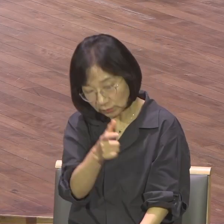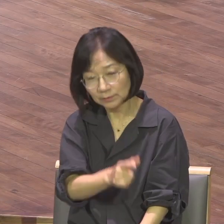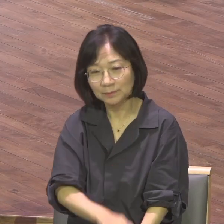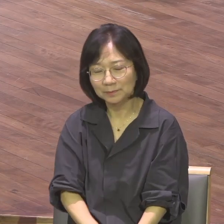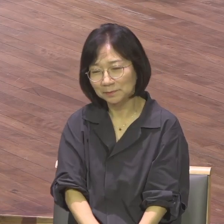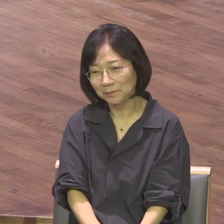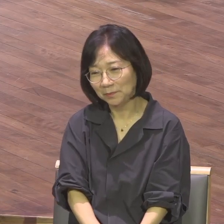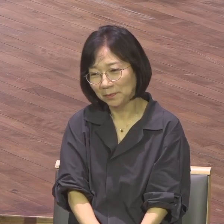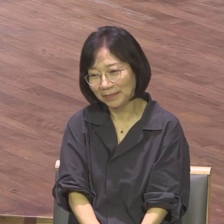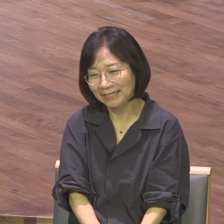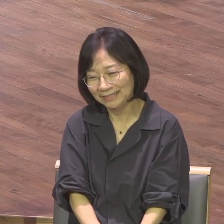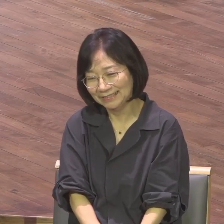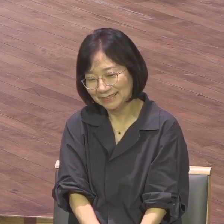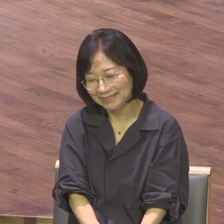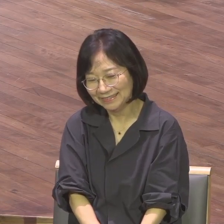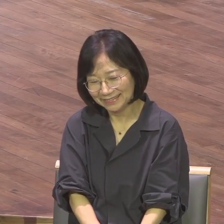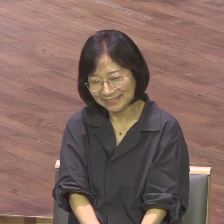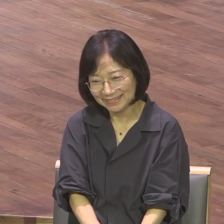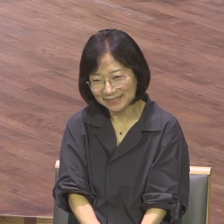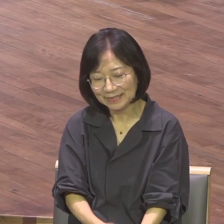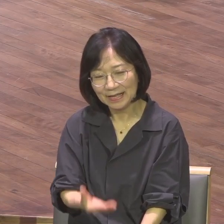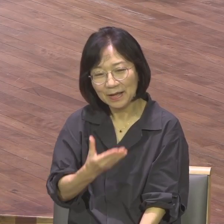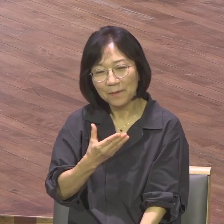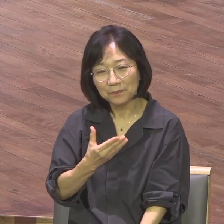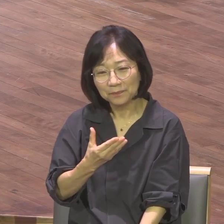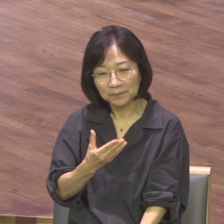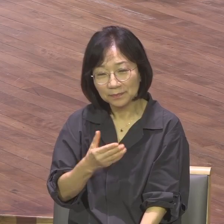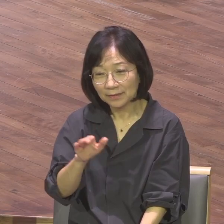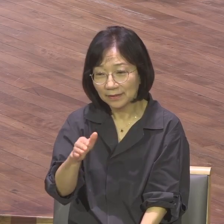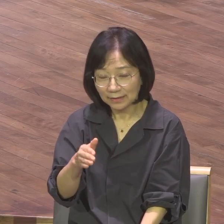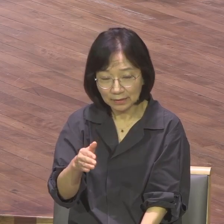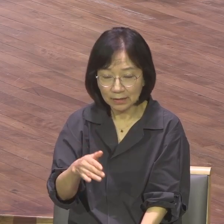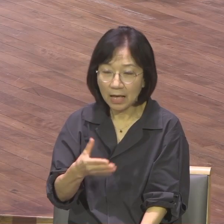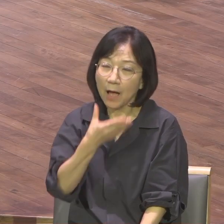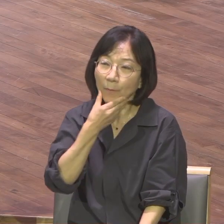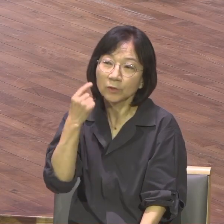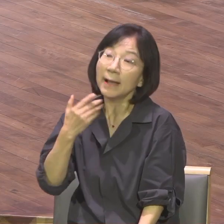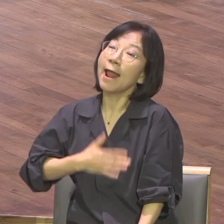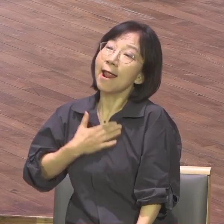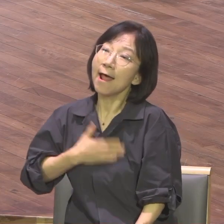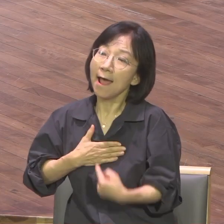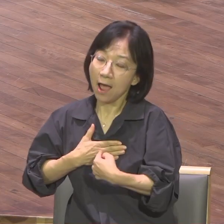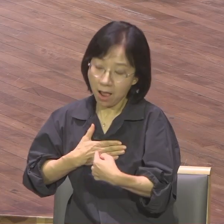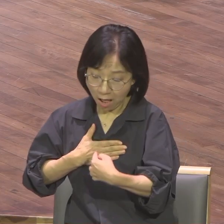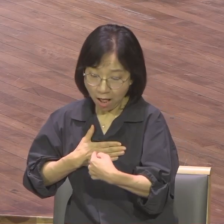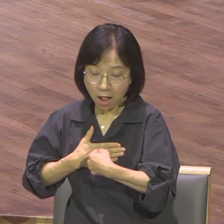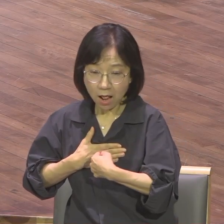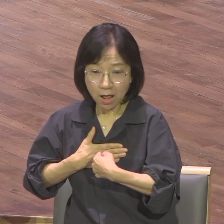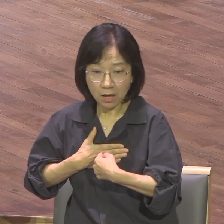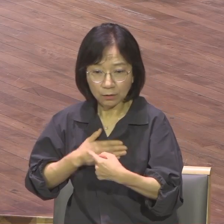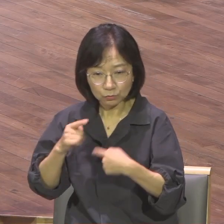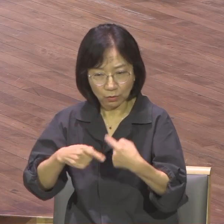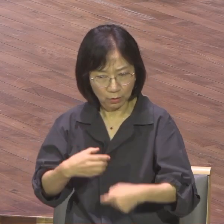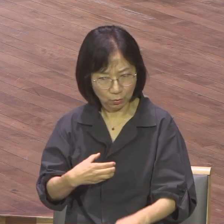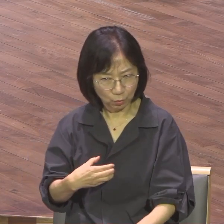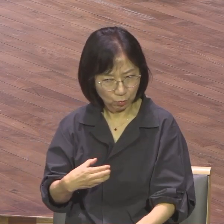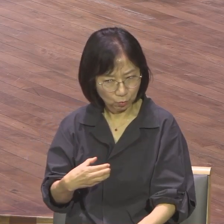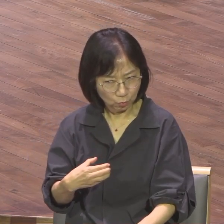우리가 보고만 한다. 여러분 세상에서 가장 위험한 말일지도 모릅니다. 보고만 한다고. 바울의